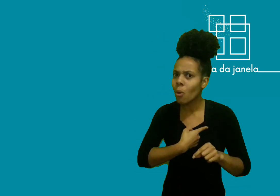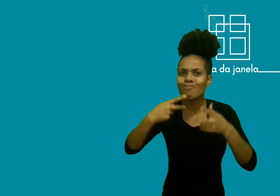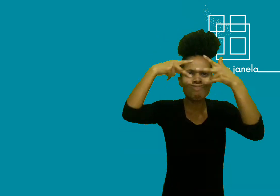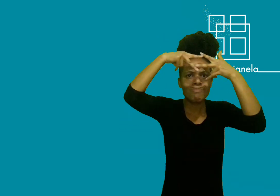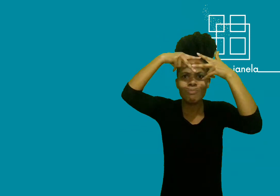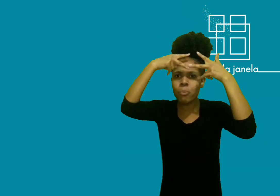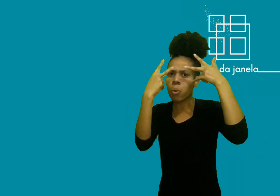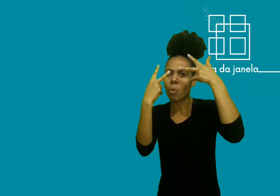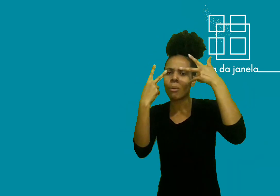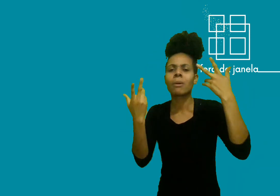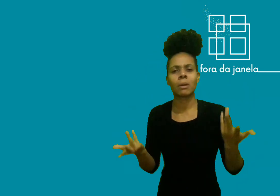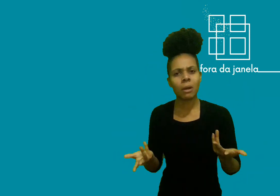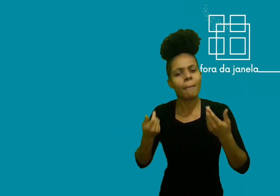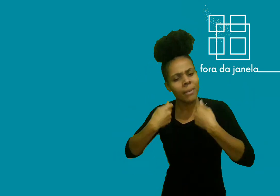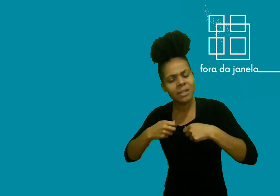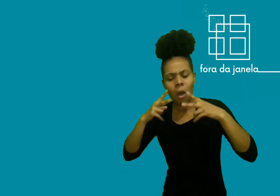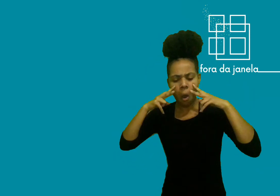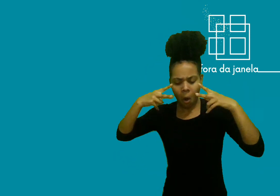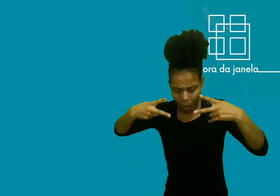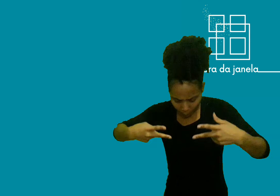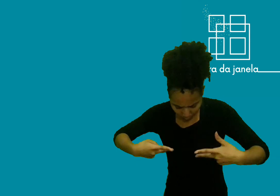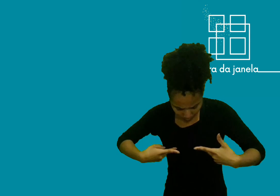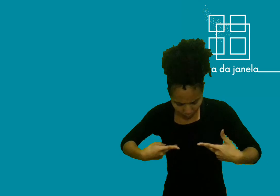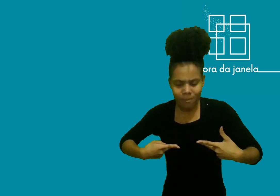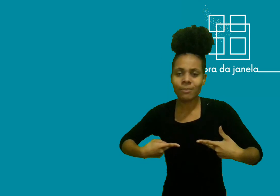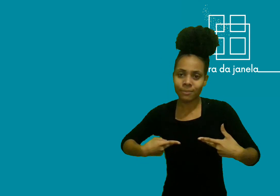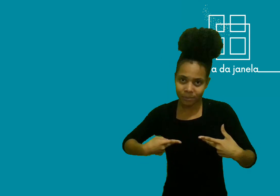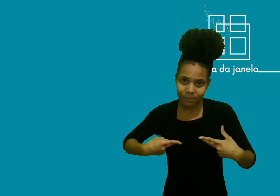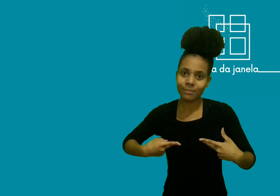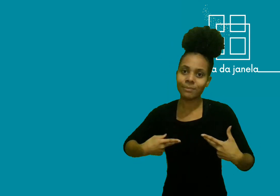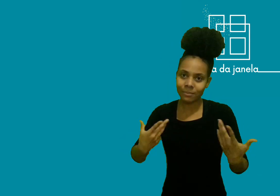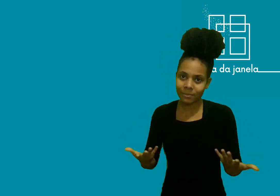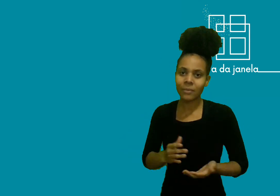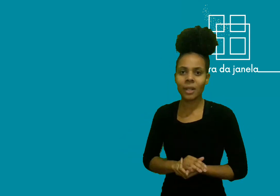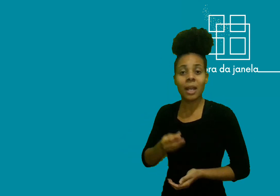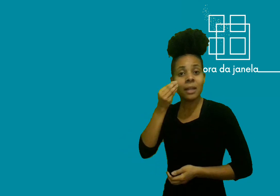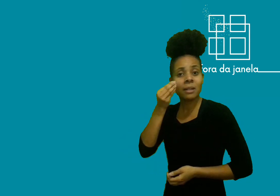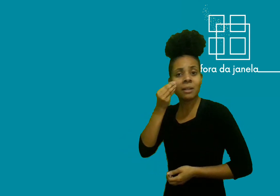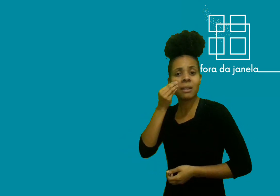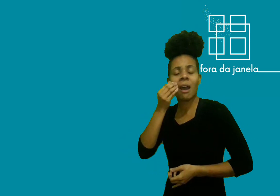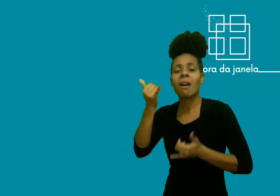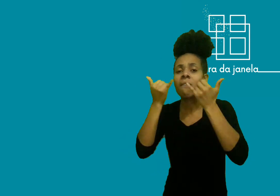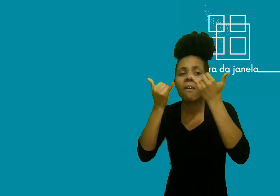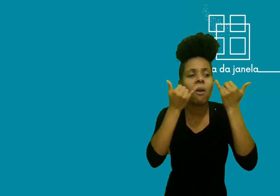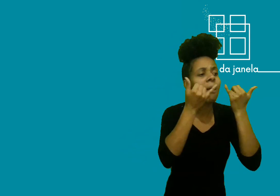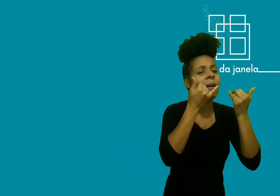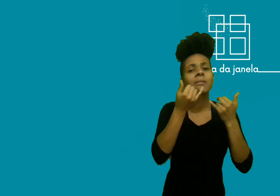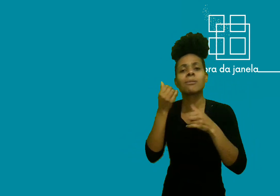preconceito, livres da discriminação. Então, eu acho que é nosso papel desconstruir algumas questões dentro de nós, primeiro, né,